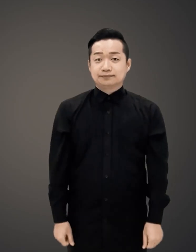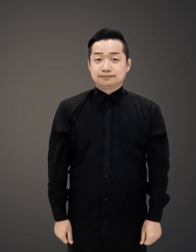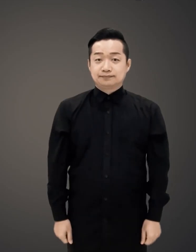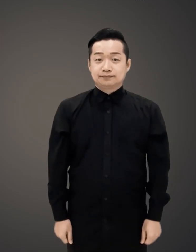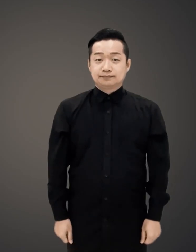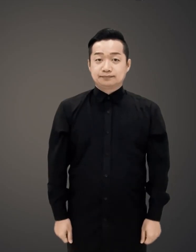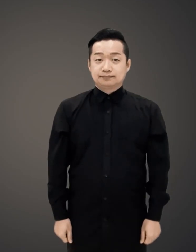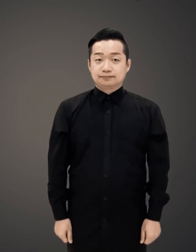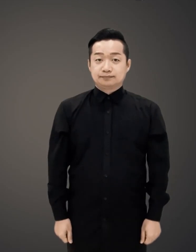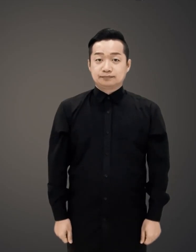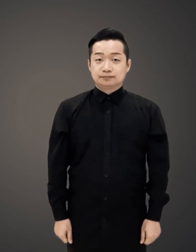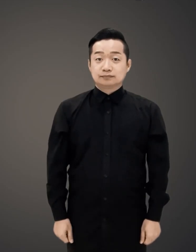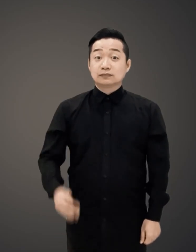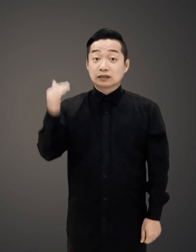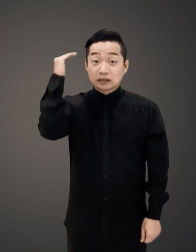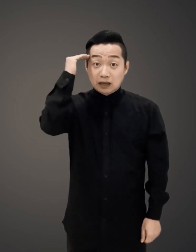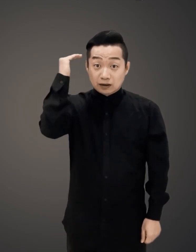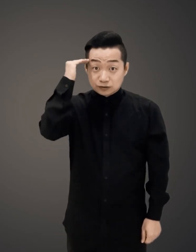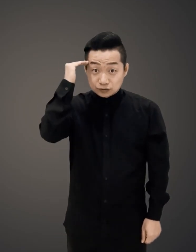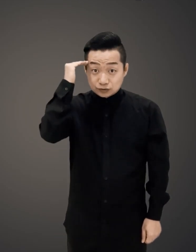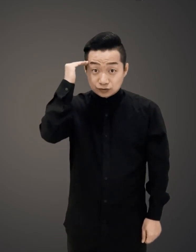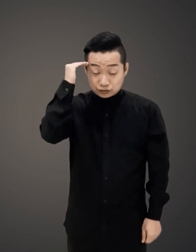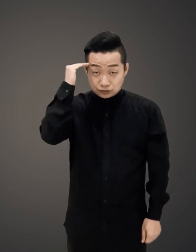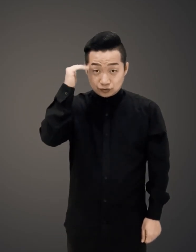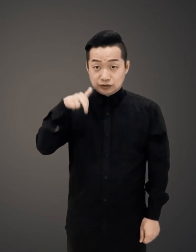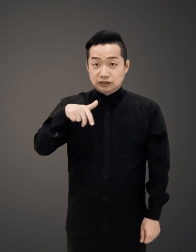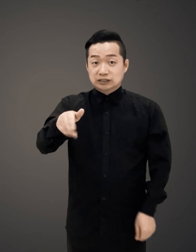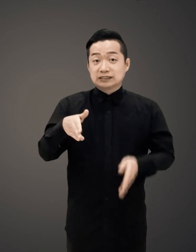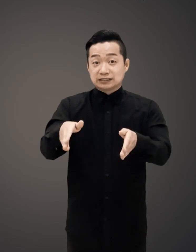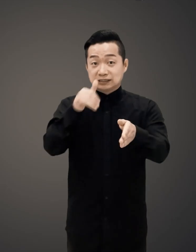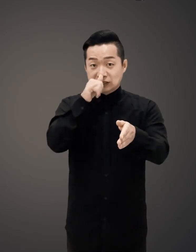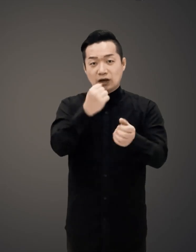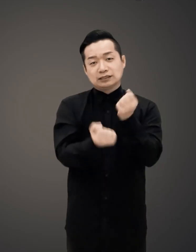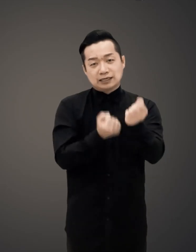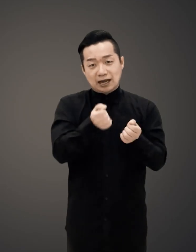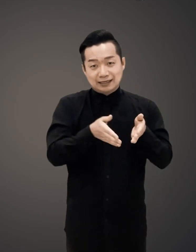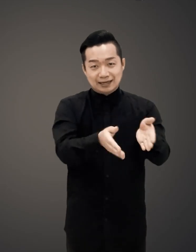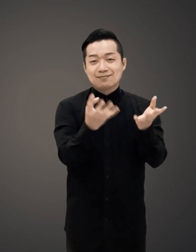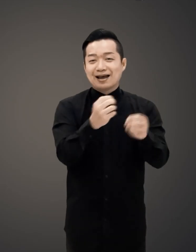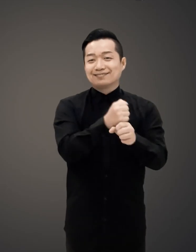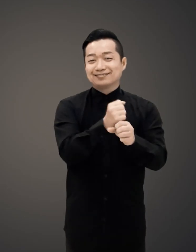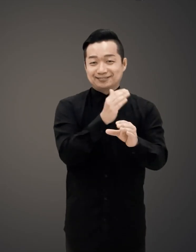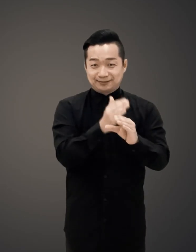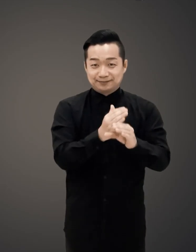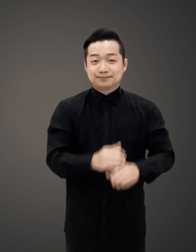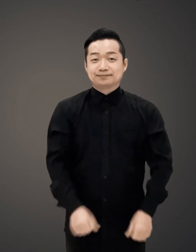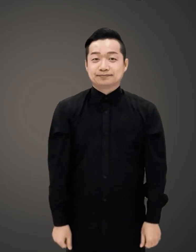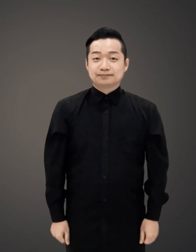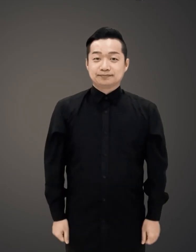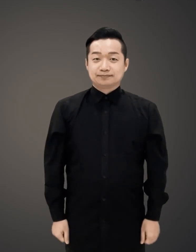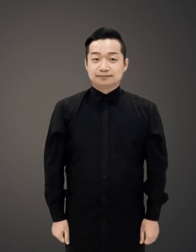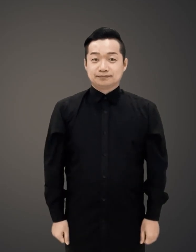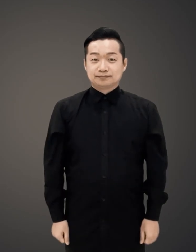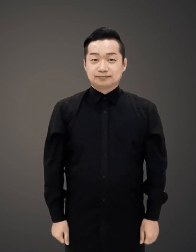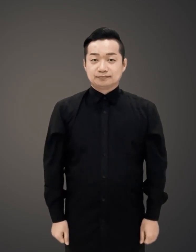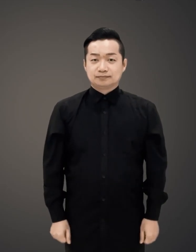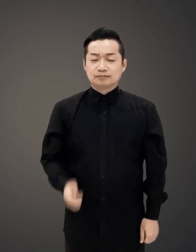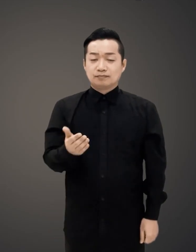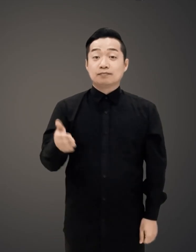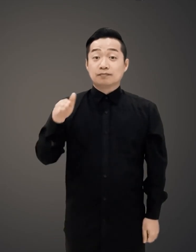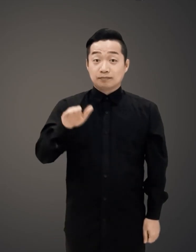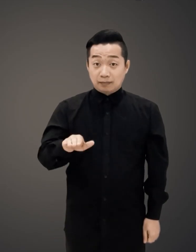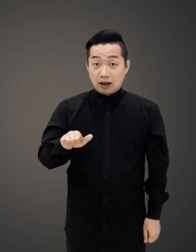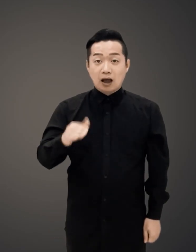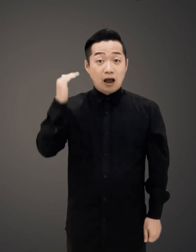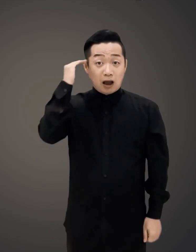같습니다. 물론 우리나라에도 보행자 도로도 만들고 자전거 길도 이제 많이 만들고 있습니다.